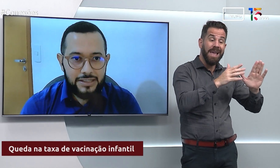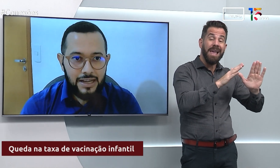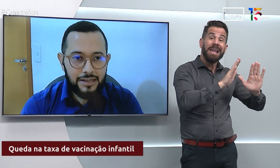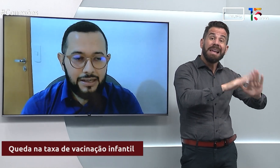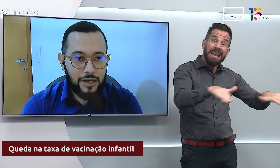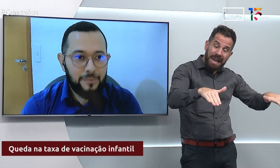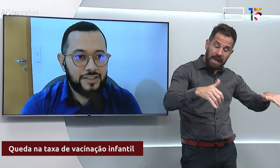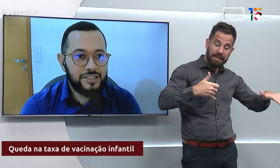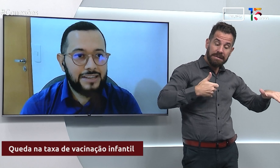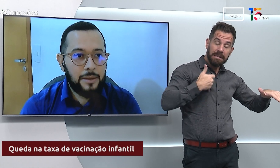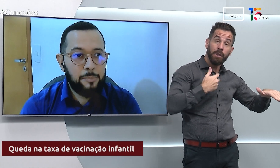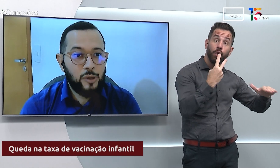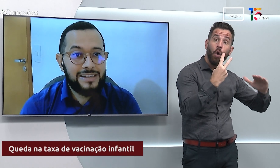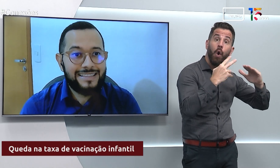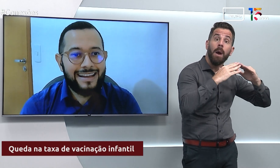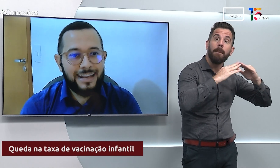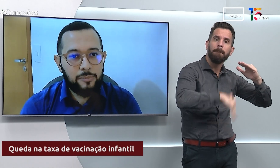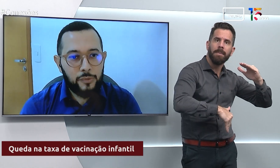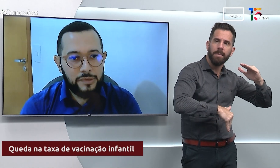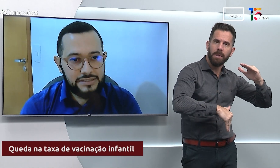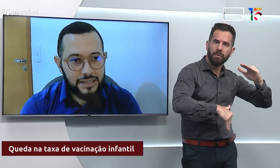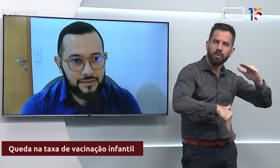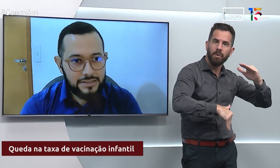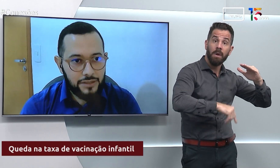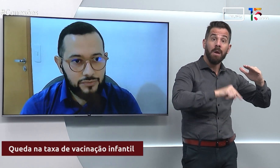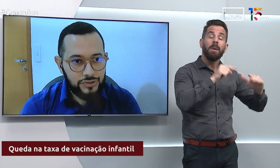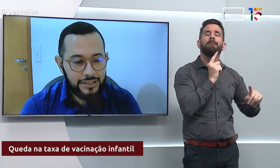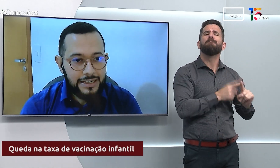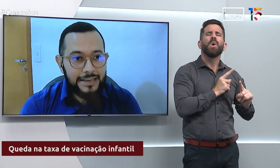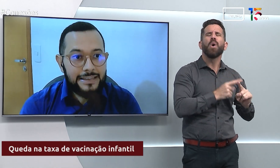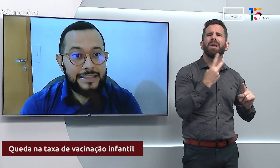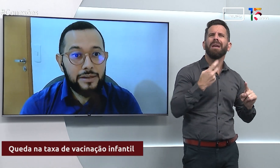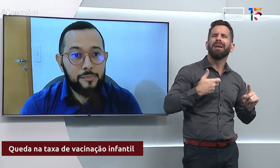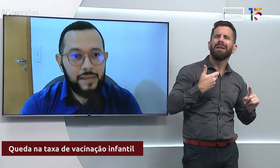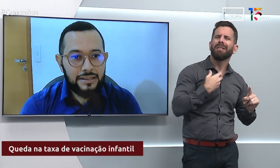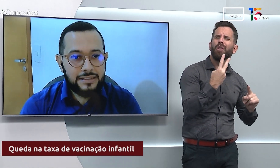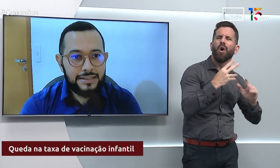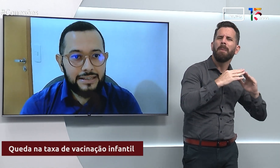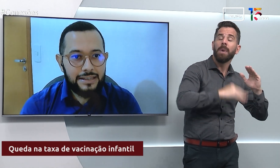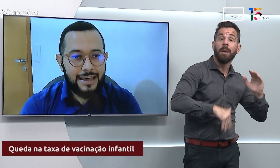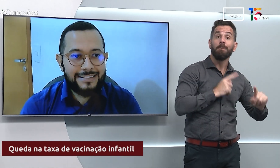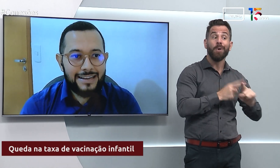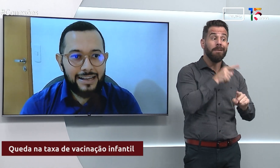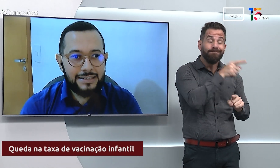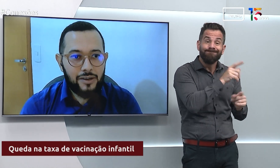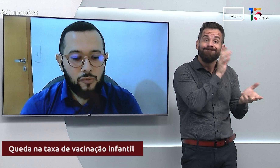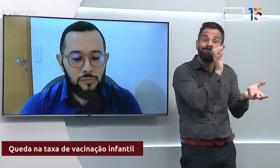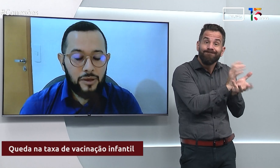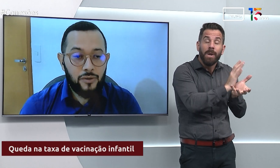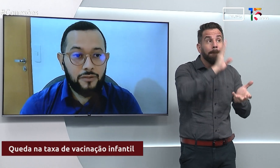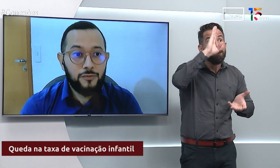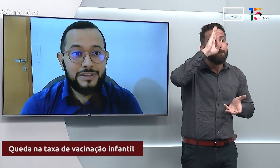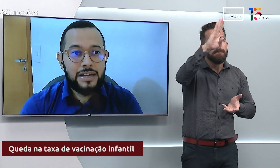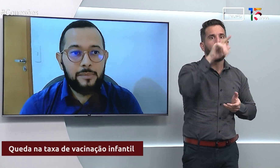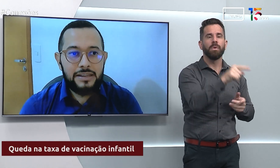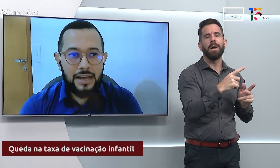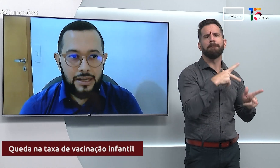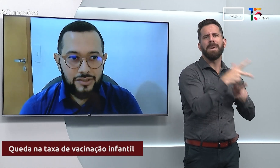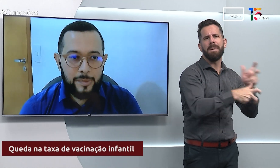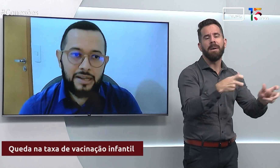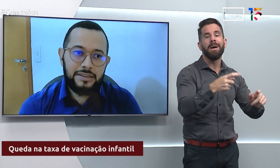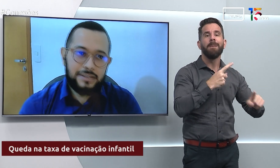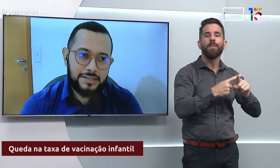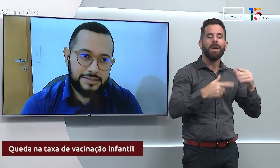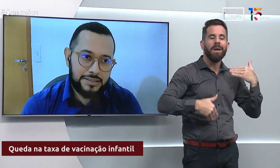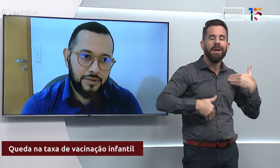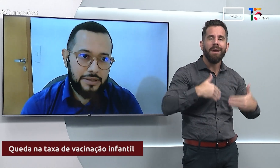faixa etária é uma faixa etária prioritária para o Ministério da Saúde e também que retrata uma maior vulnerabilidade